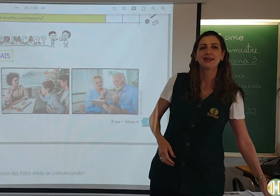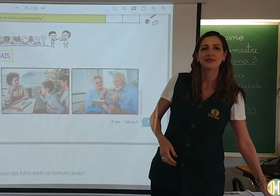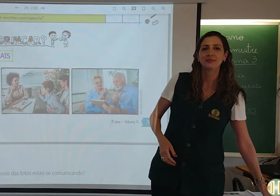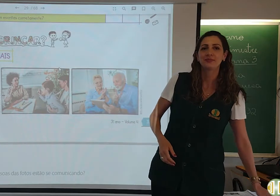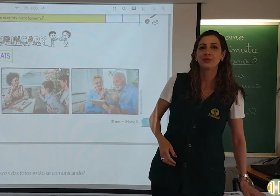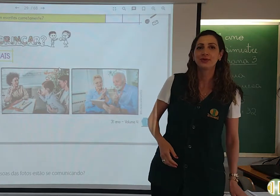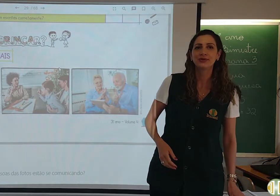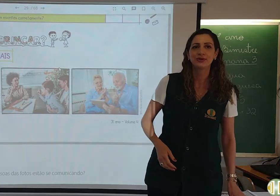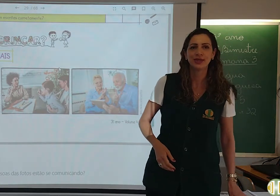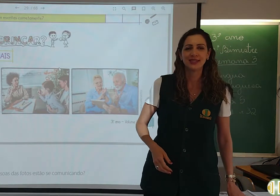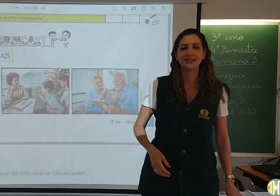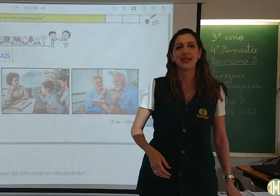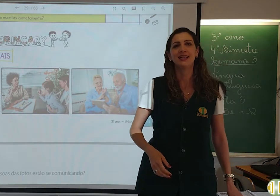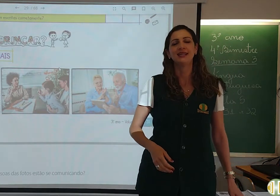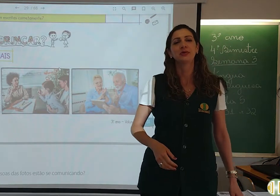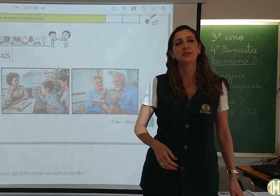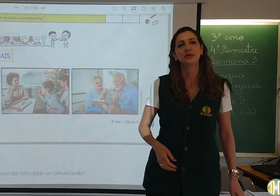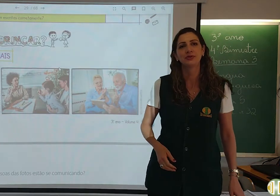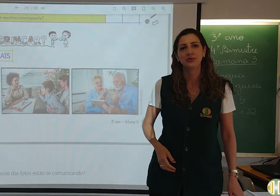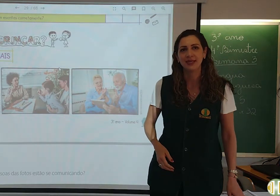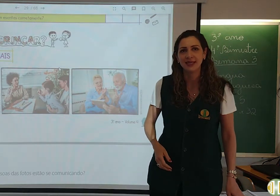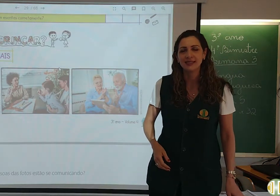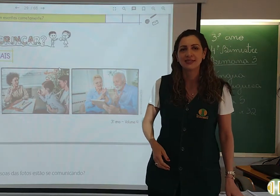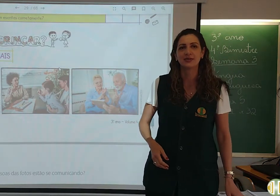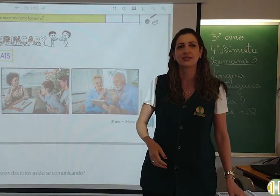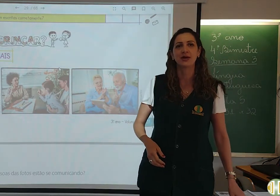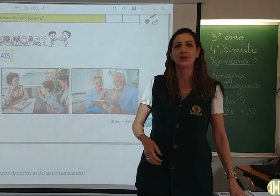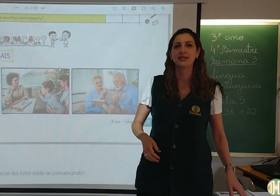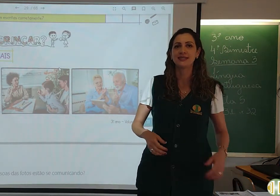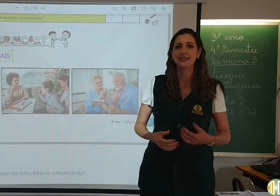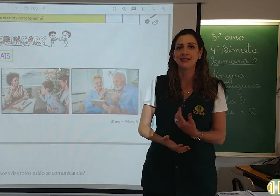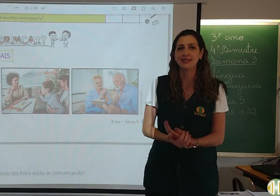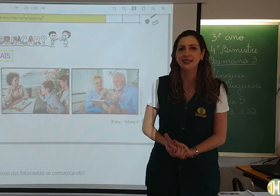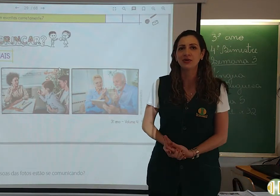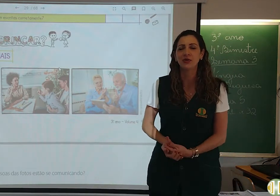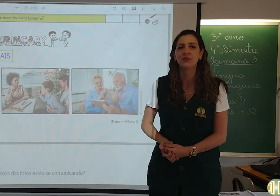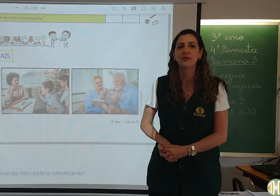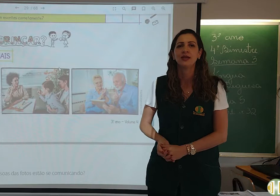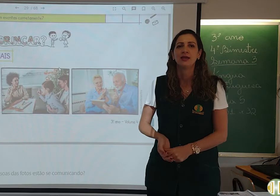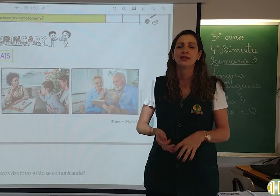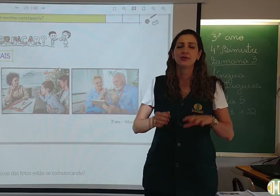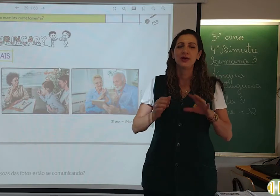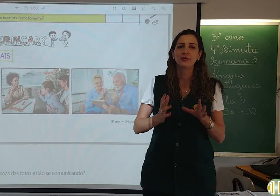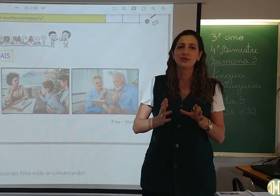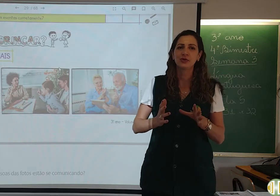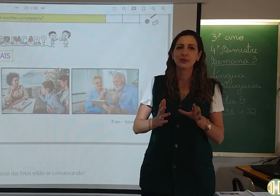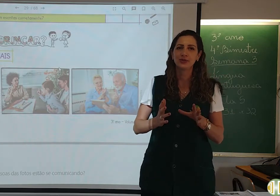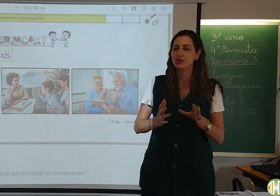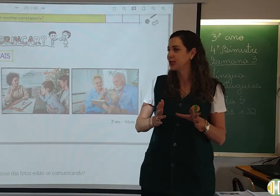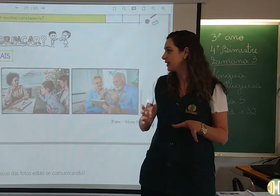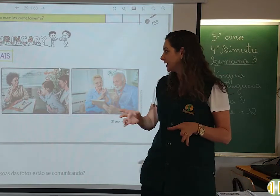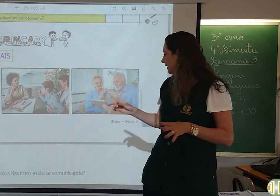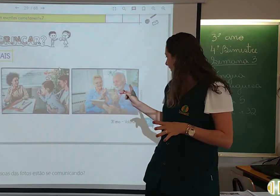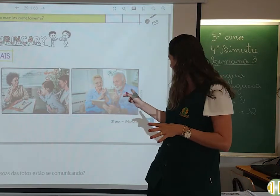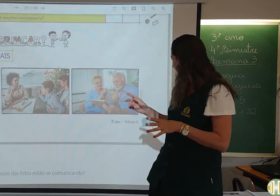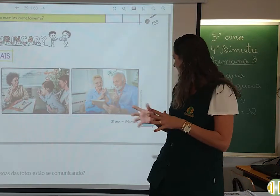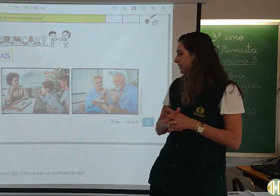em português, né? Língua portuguesa, nossa aula 5. Então abre a sua apostila lá na